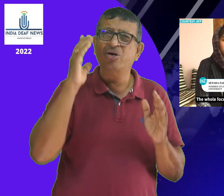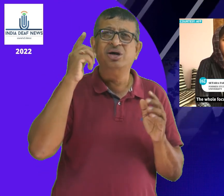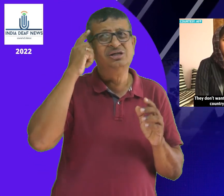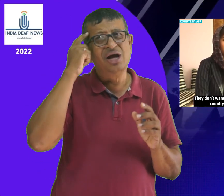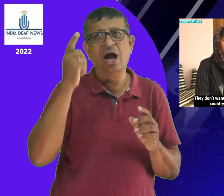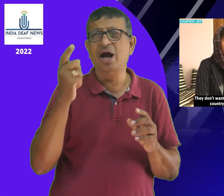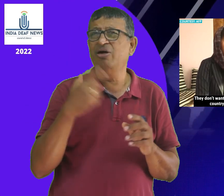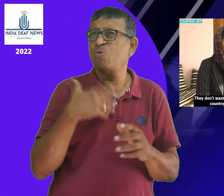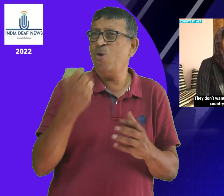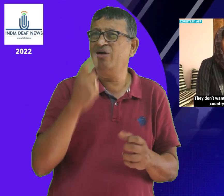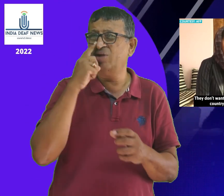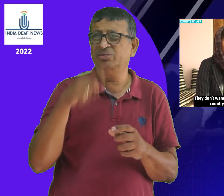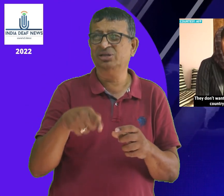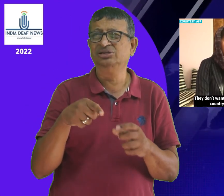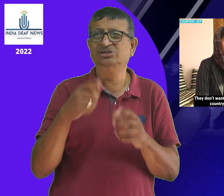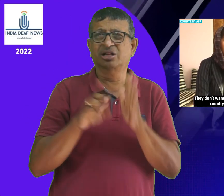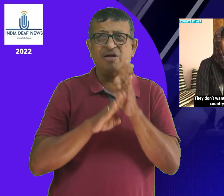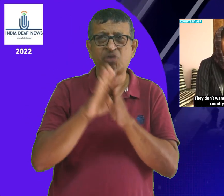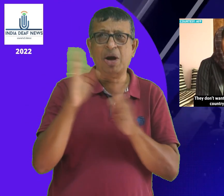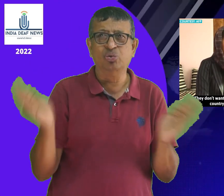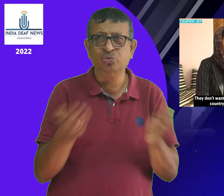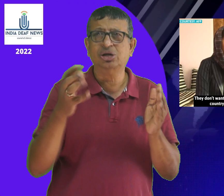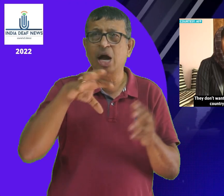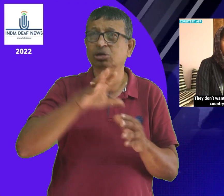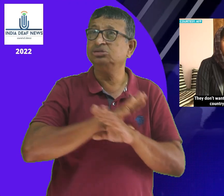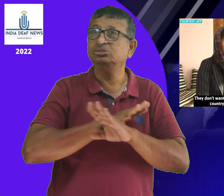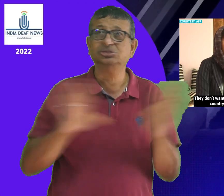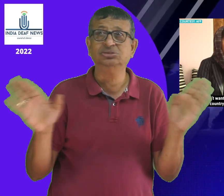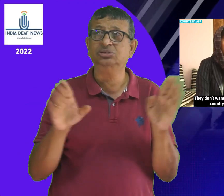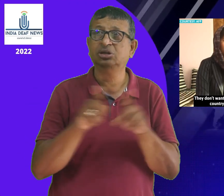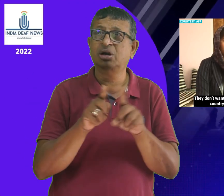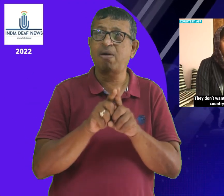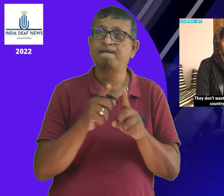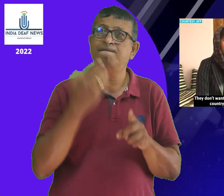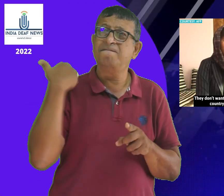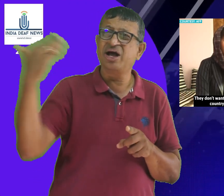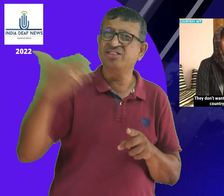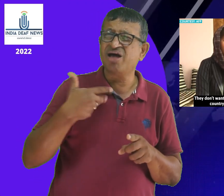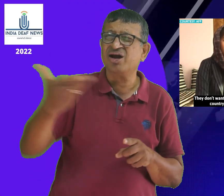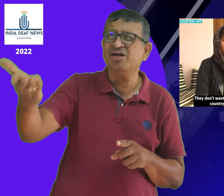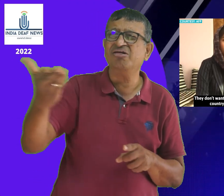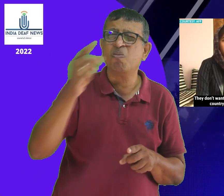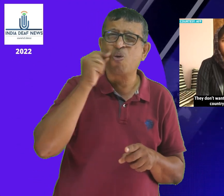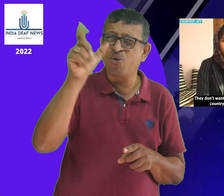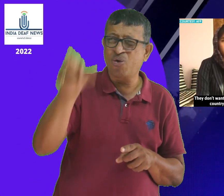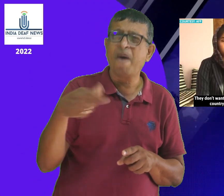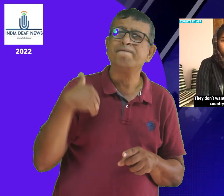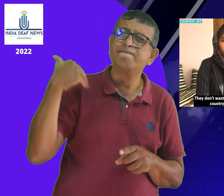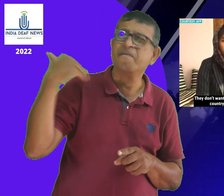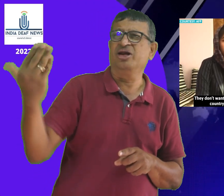که اینا نمیخوایم که ما زنا در امی آبادی وطن سهم داشته باشیم. نمیخوایم که ما در کنار